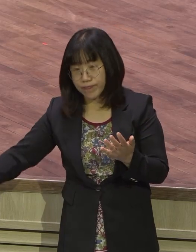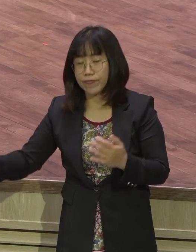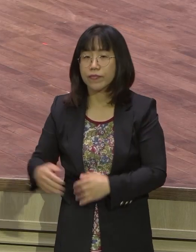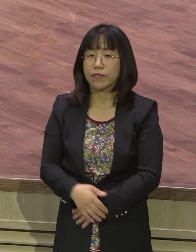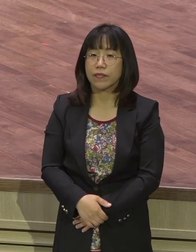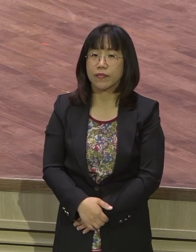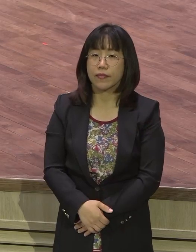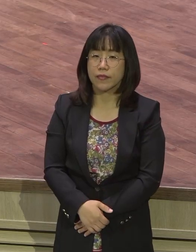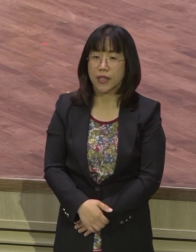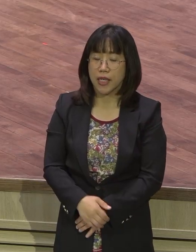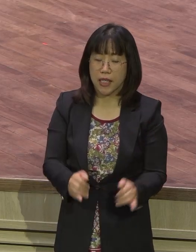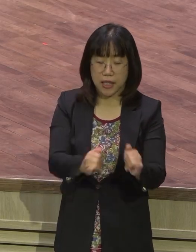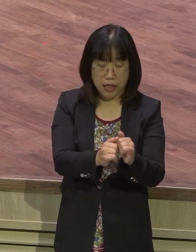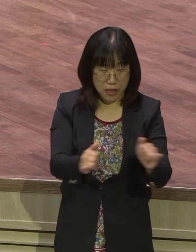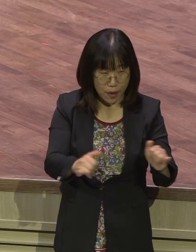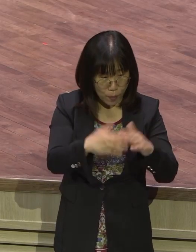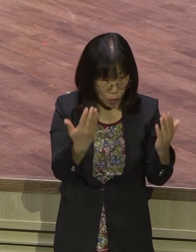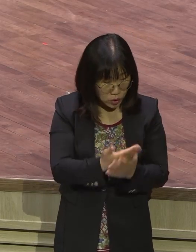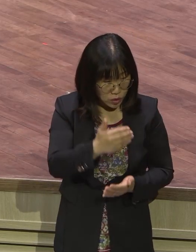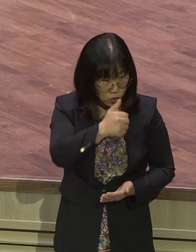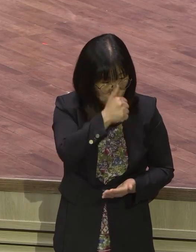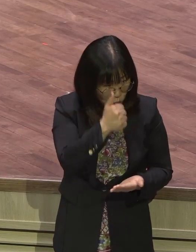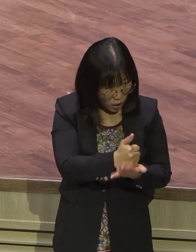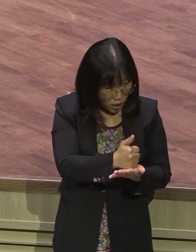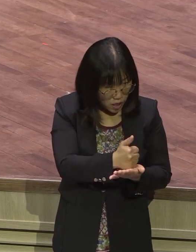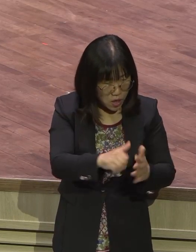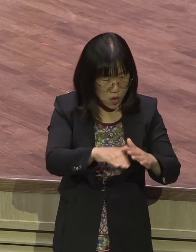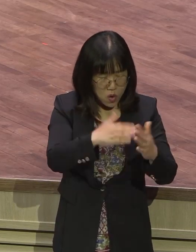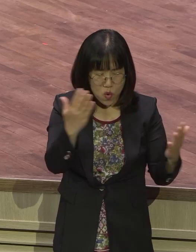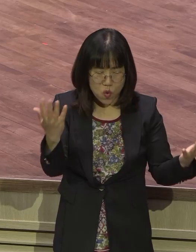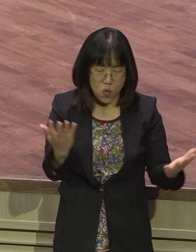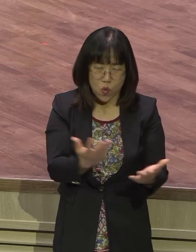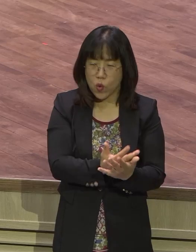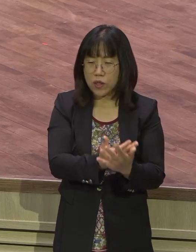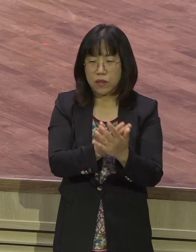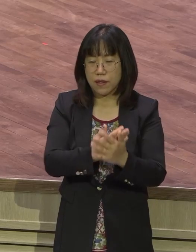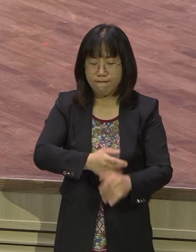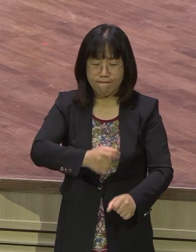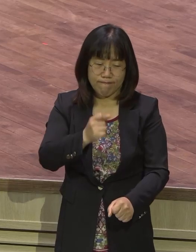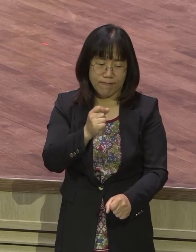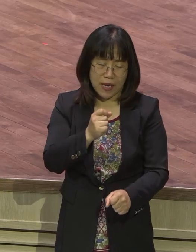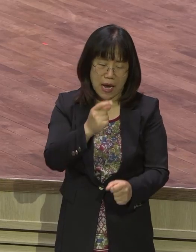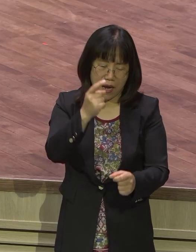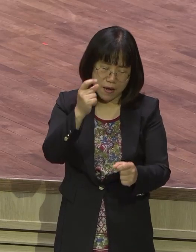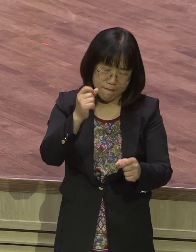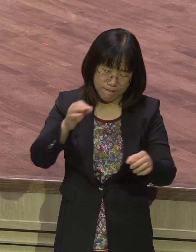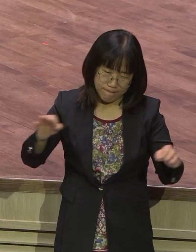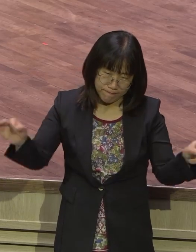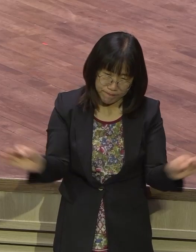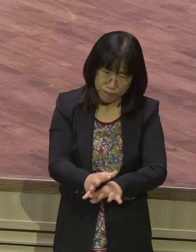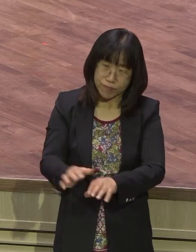인간이 가져오는 모든 죄 문제를 완벽하게 단번에다 씻어버렸어요.